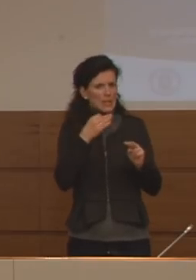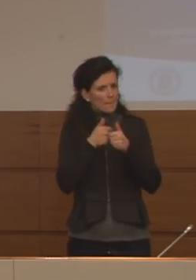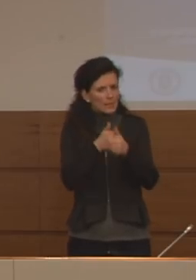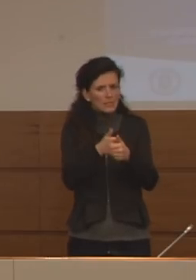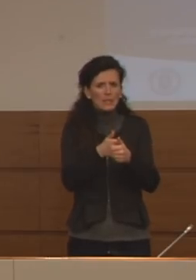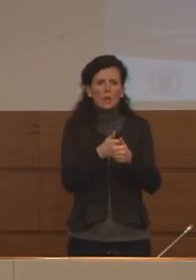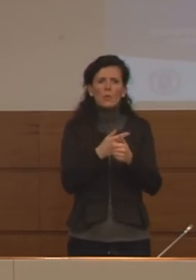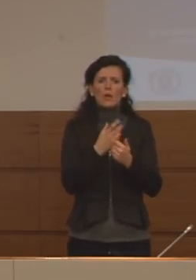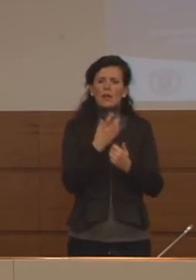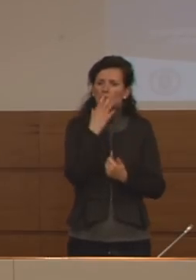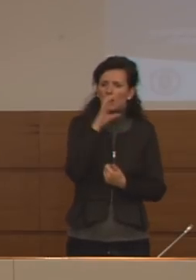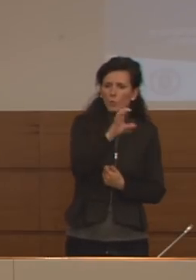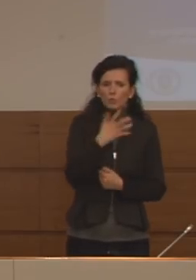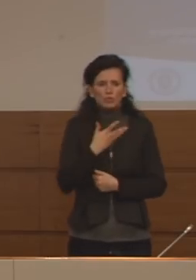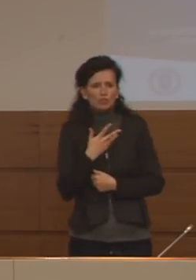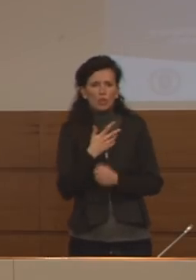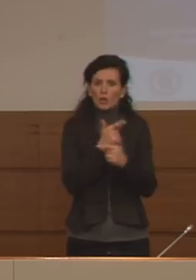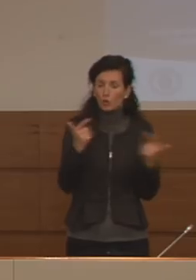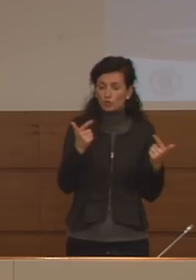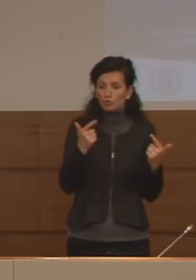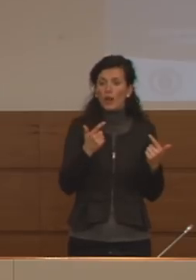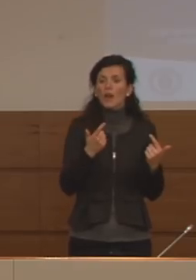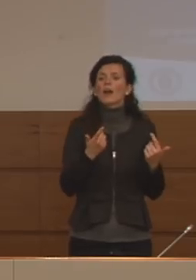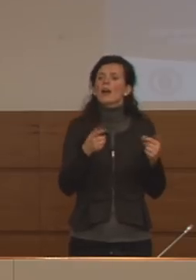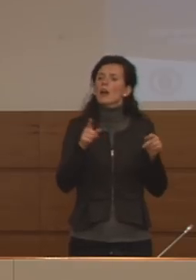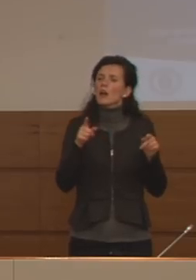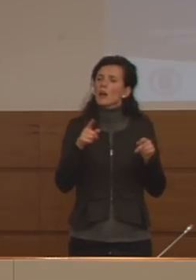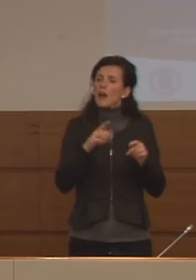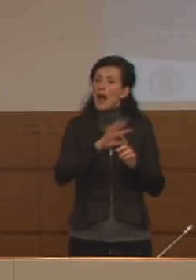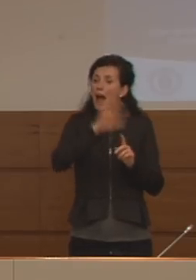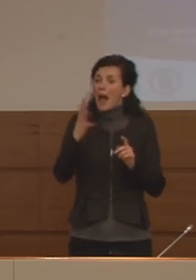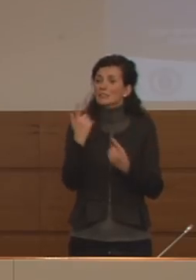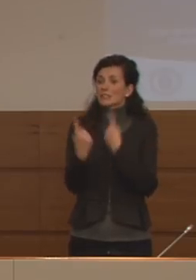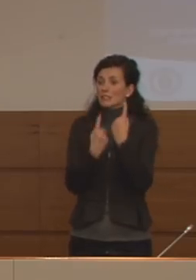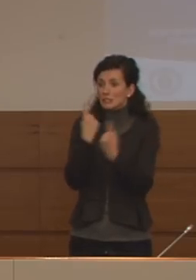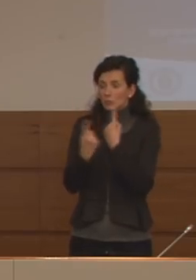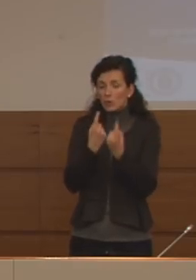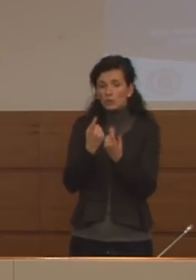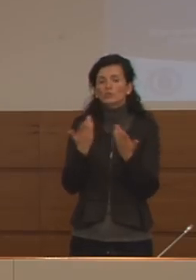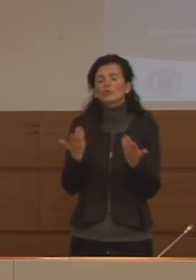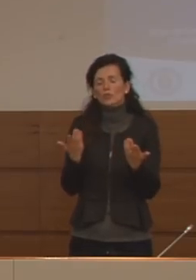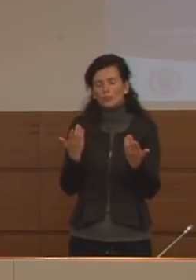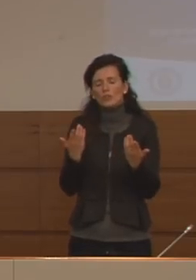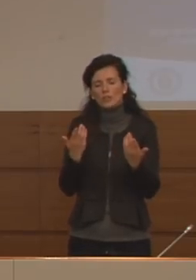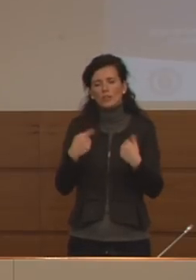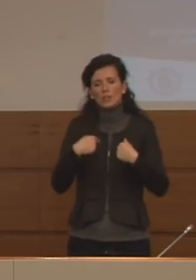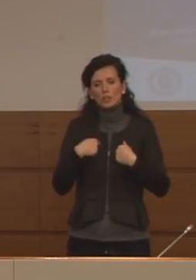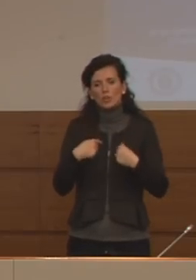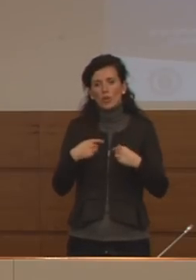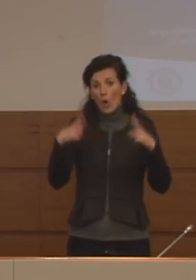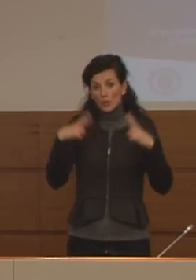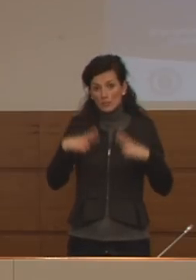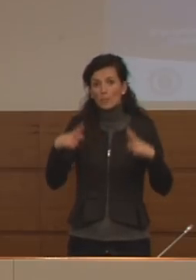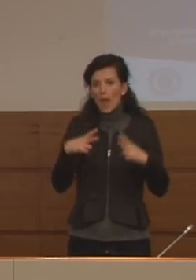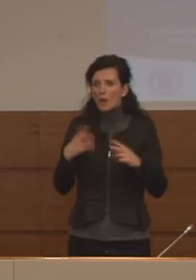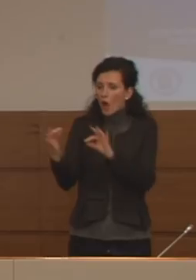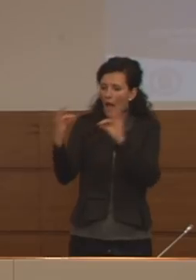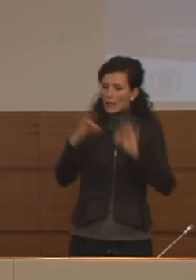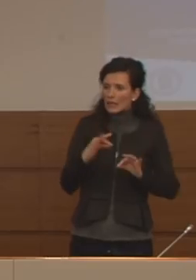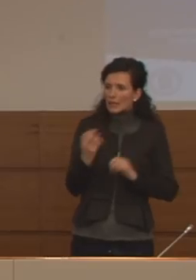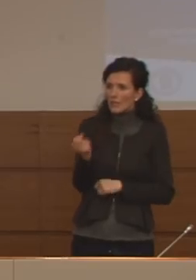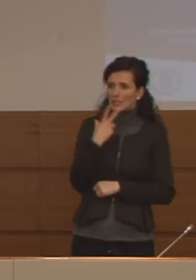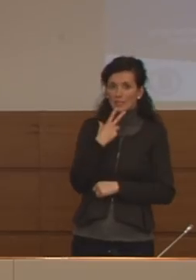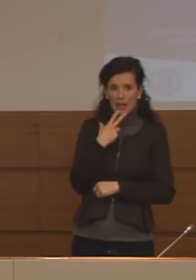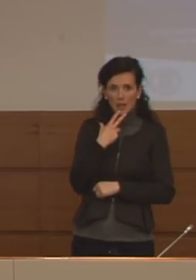degli infortuni su tutti gli altri ripeto anche il mio auspicio che arrivino le segnalazioni capiamo anche che un